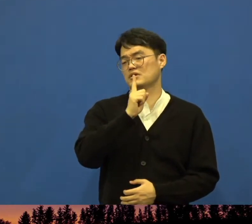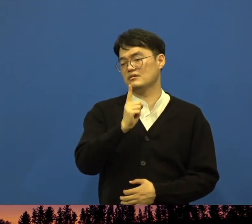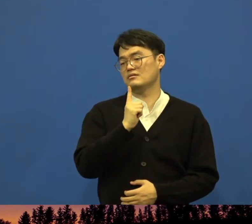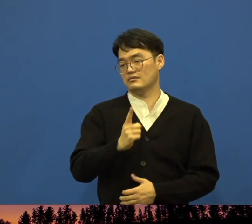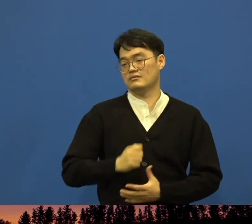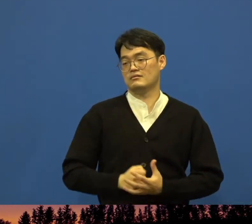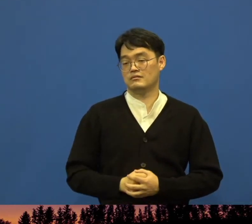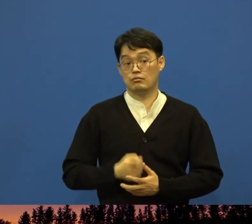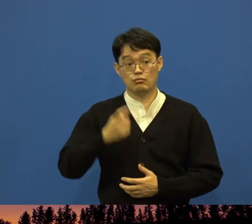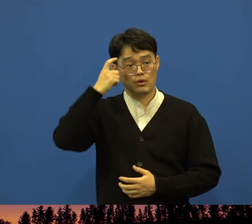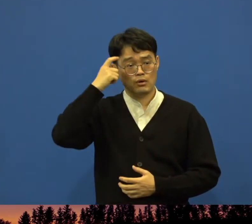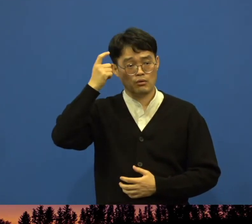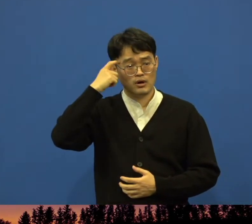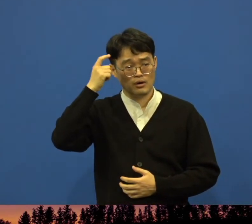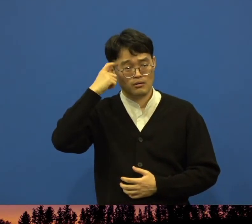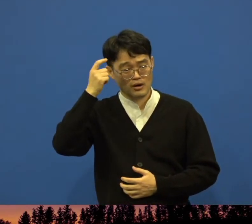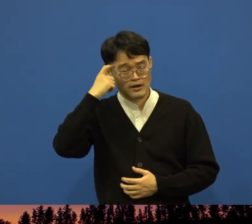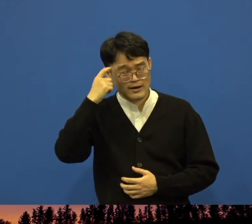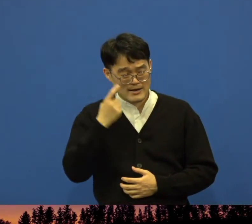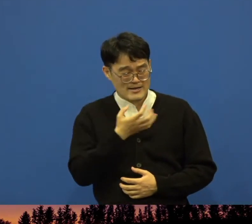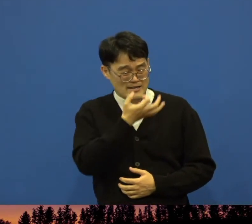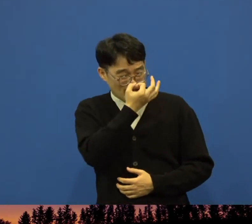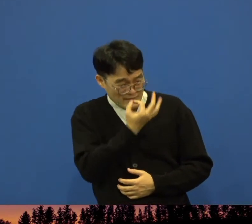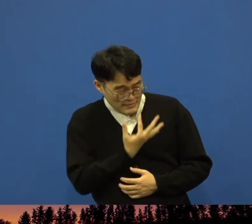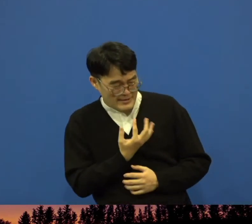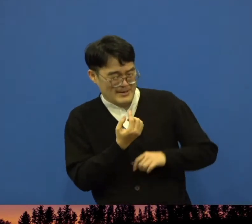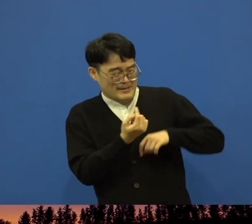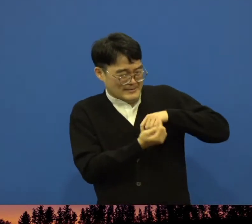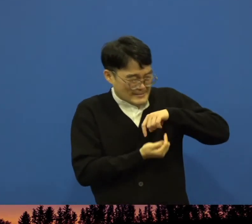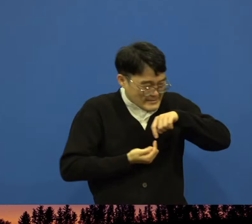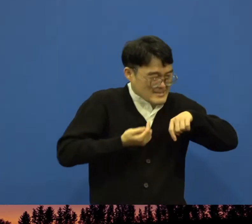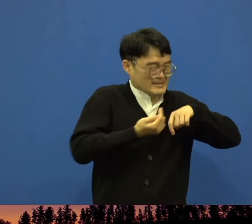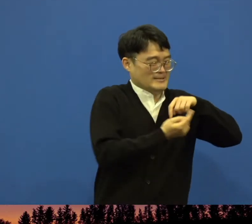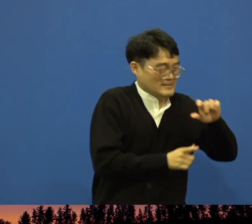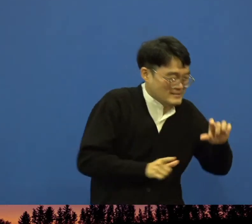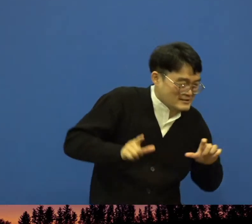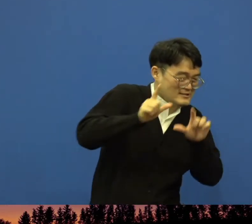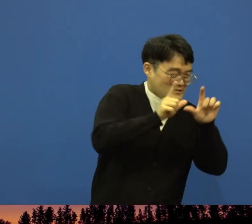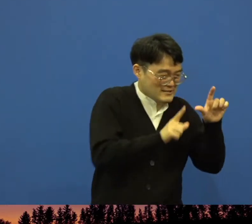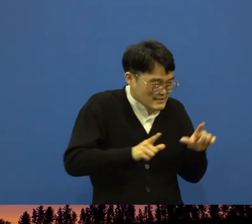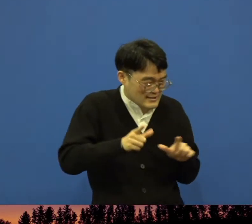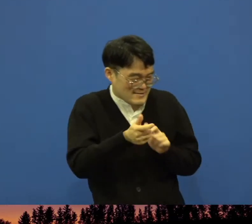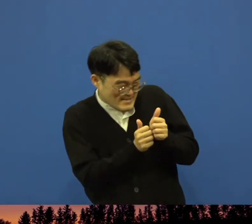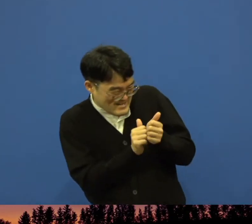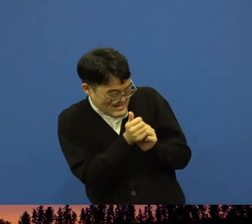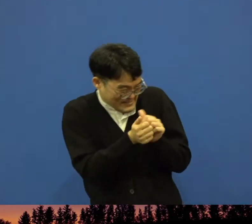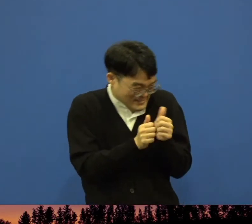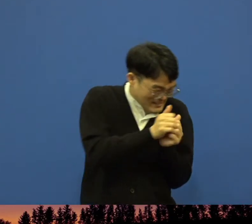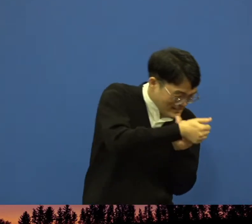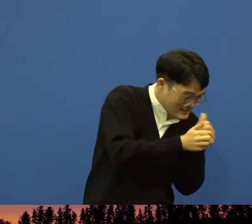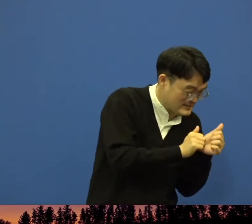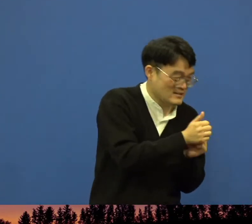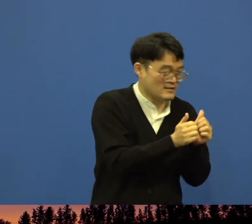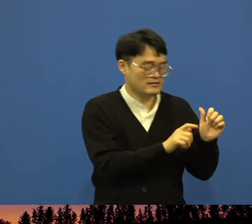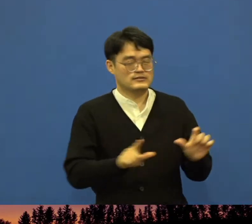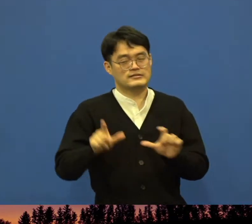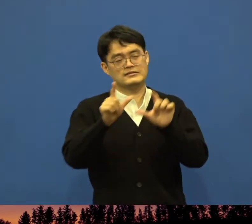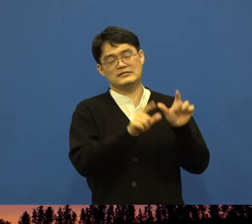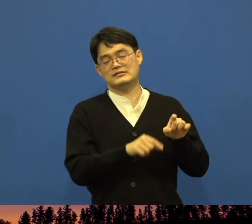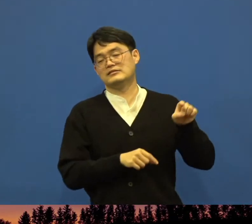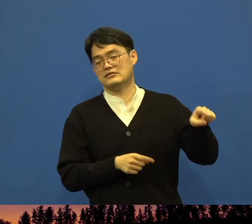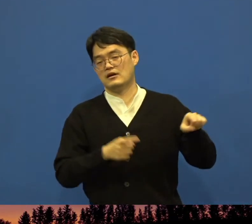거예요. 왜 그토록 아웅다웅하고 악을 쓰고 그렇게 막 투쟁적으로 사는가? 여러분,